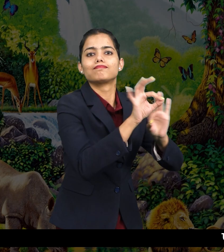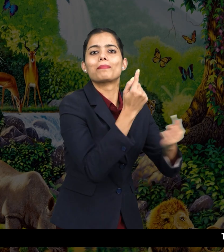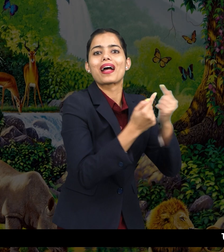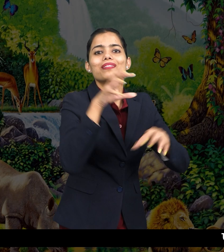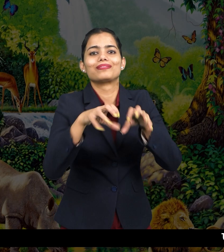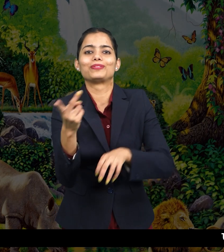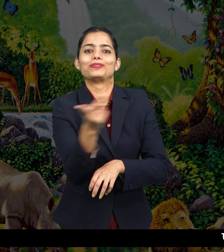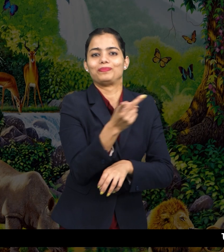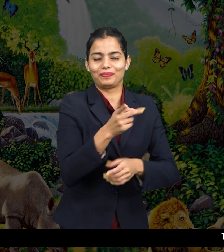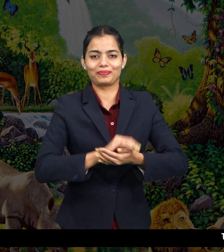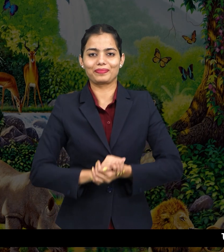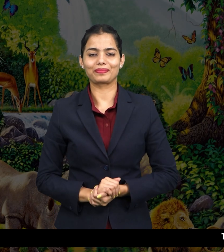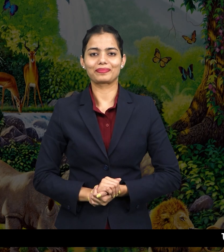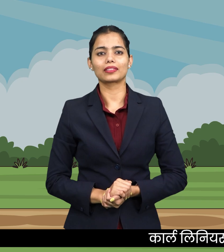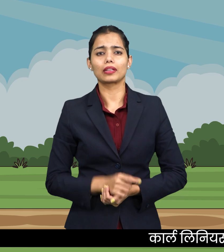पाहूया.